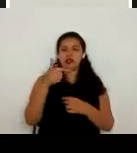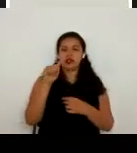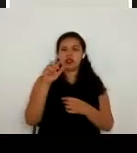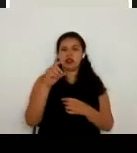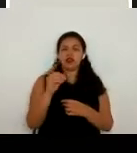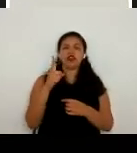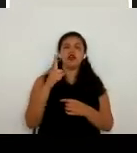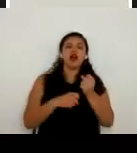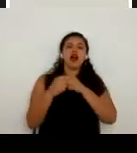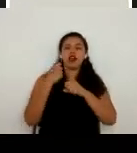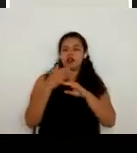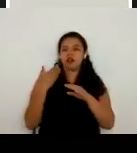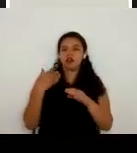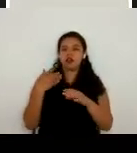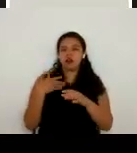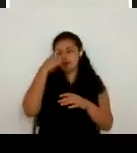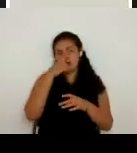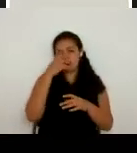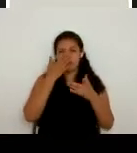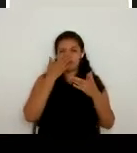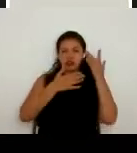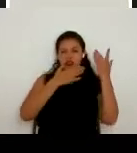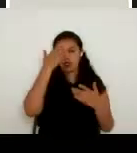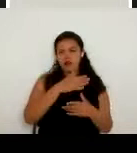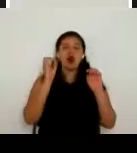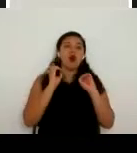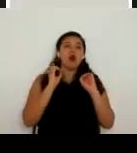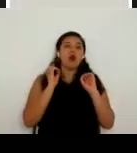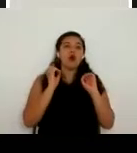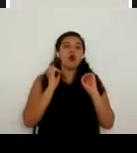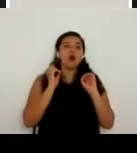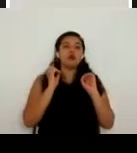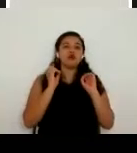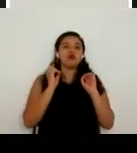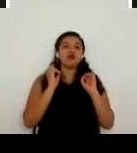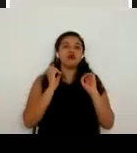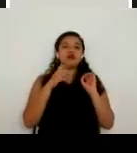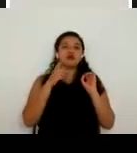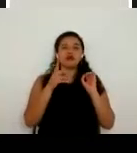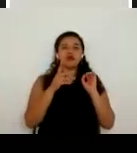para saber si son estudiantes o ya terminaron su formación académica